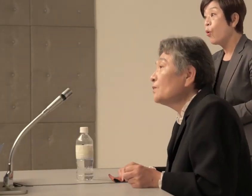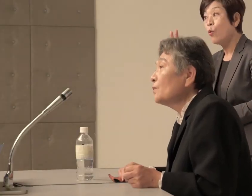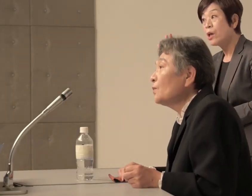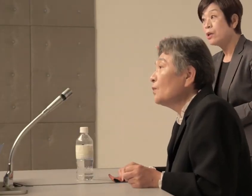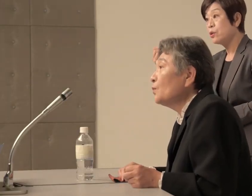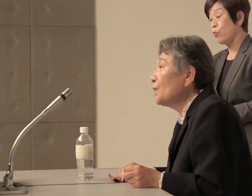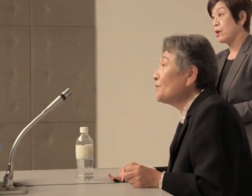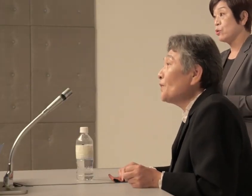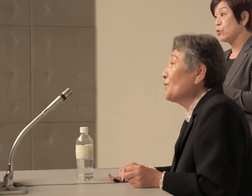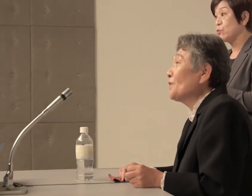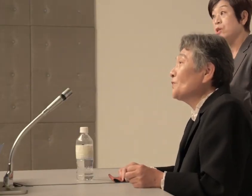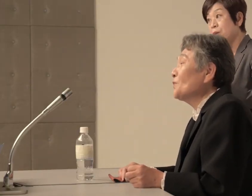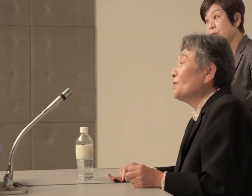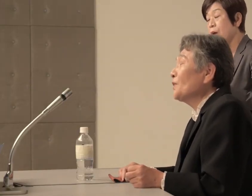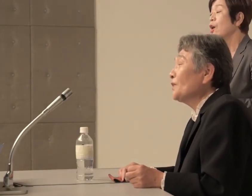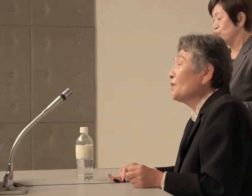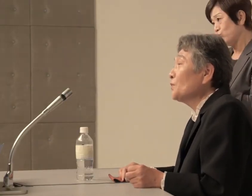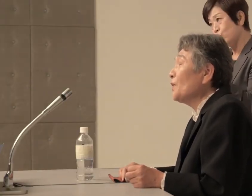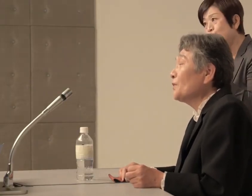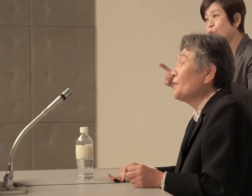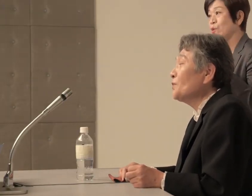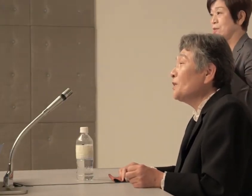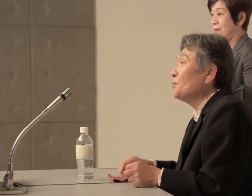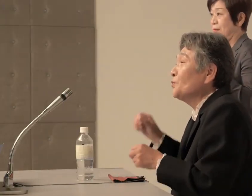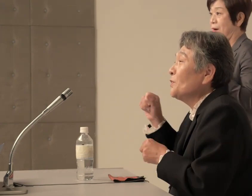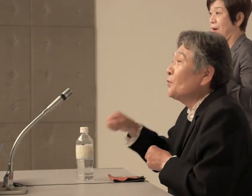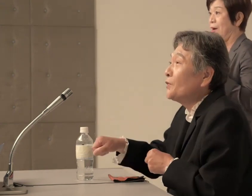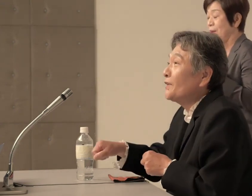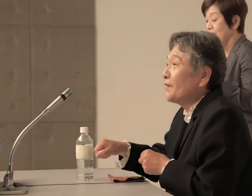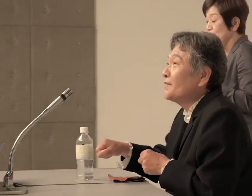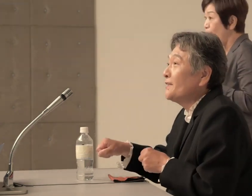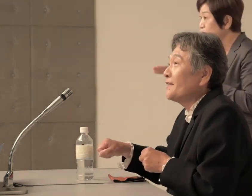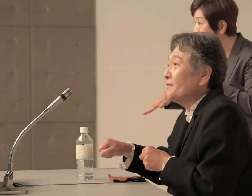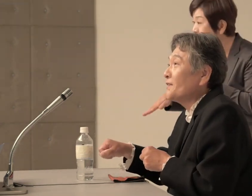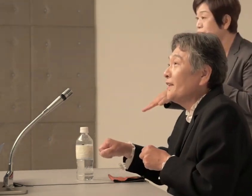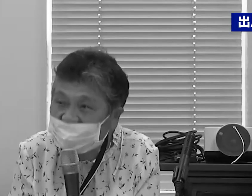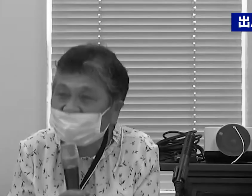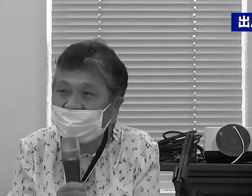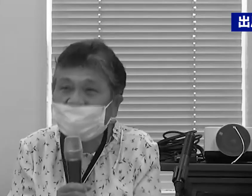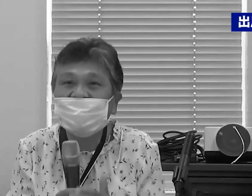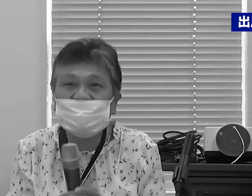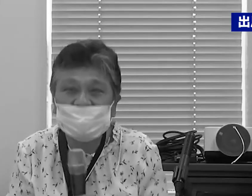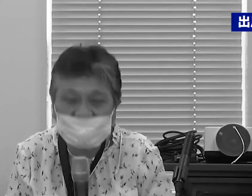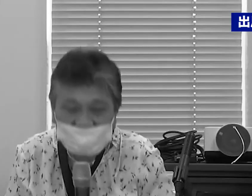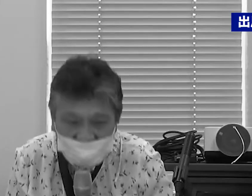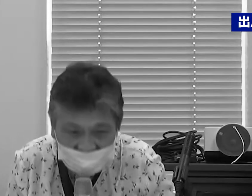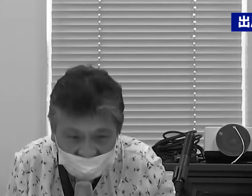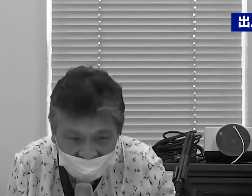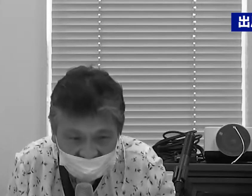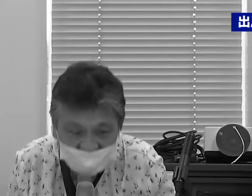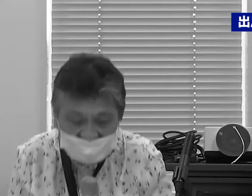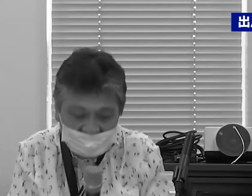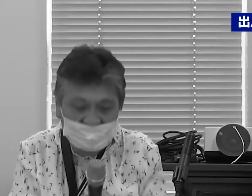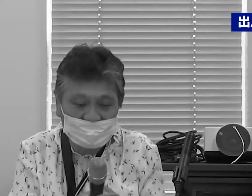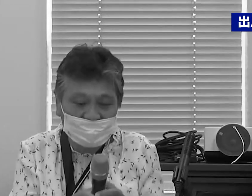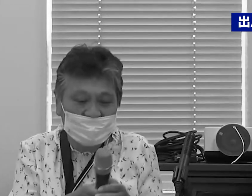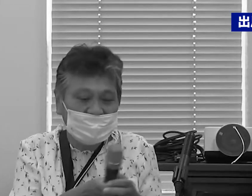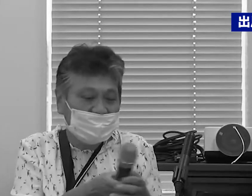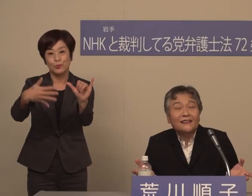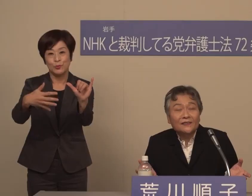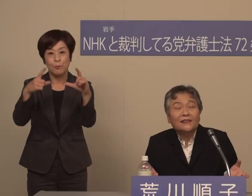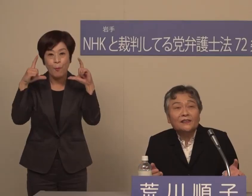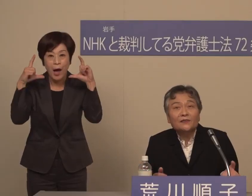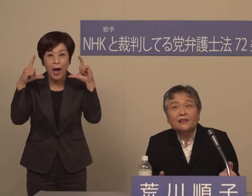た時に言えばうれしかったね嬉しかったですよといやいやのがやれる1歩踏み込んだって感じじゃないですよそして9月3かなぁなyoutube なっちゃうん